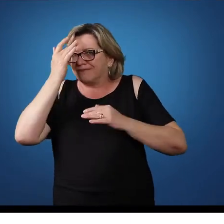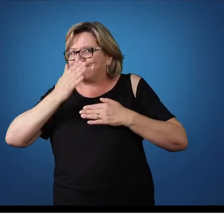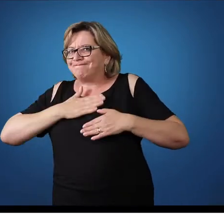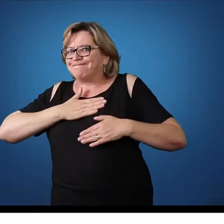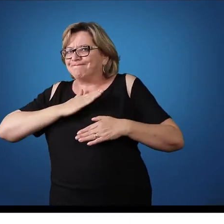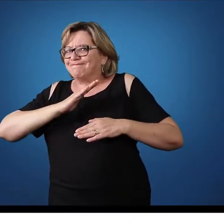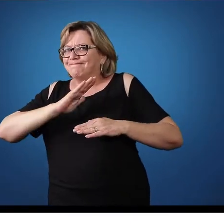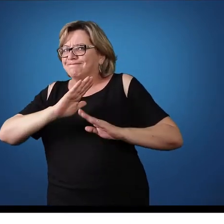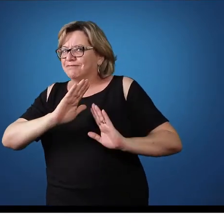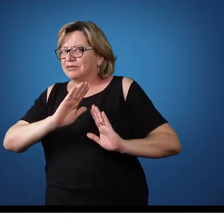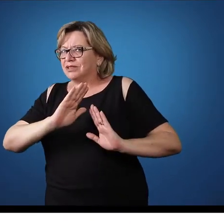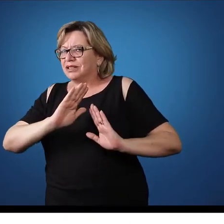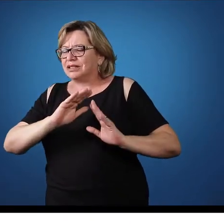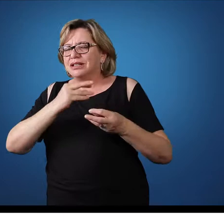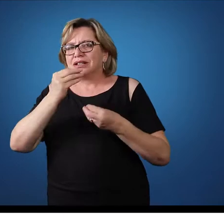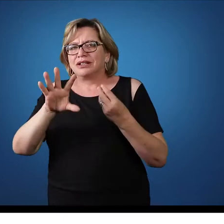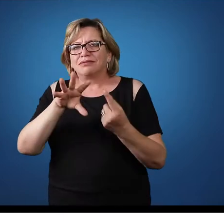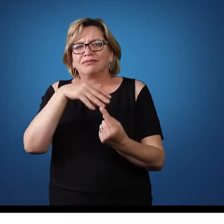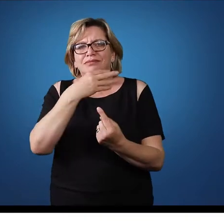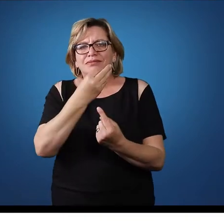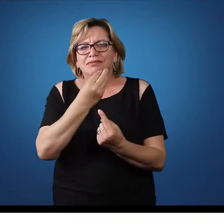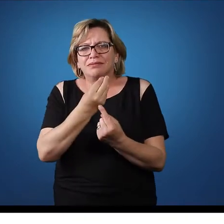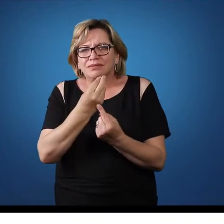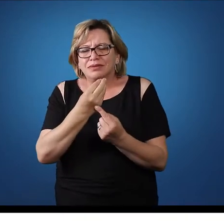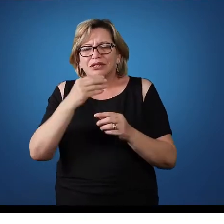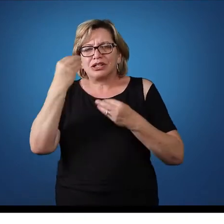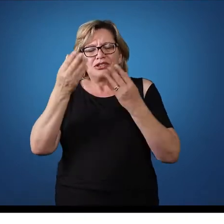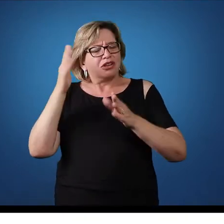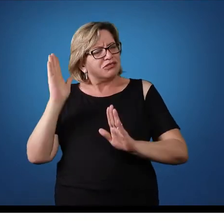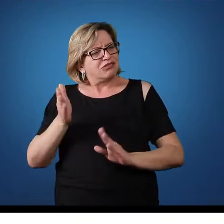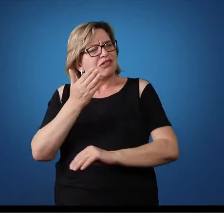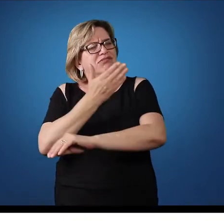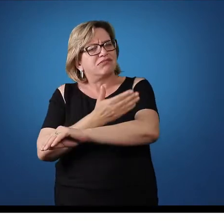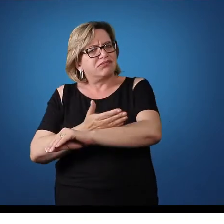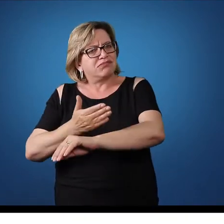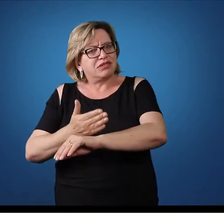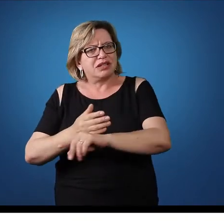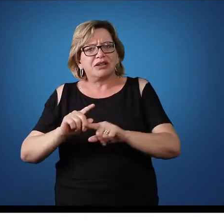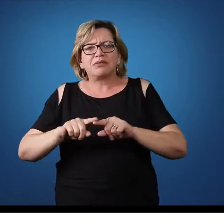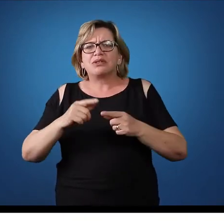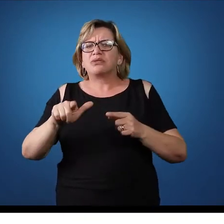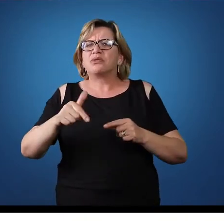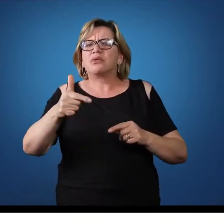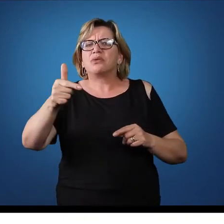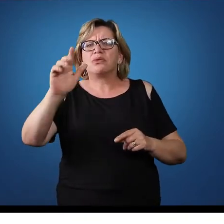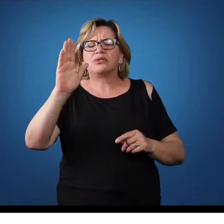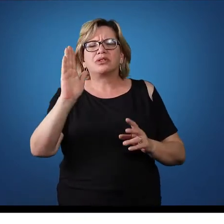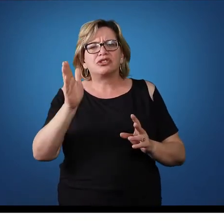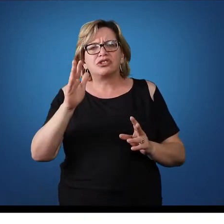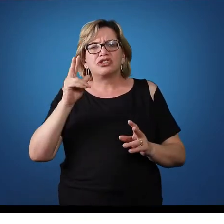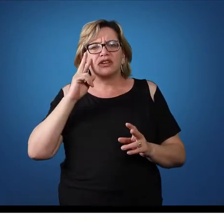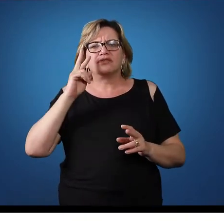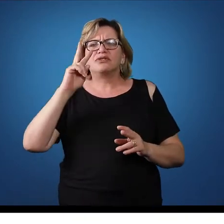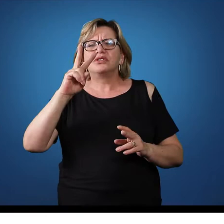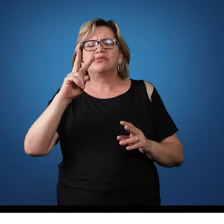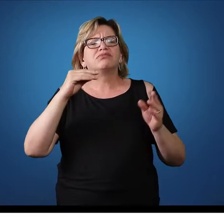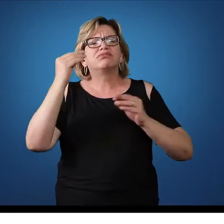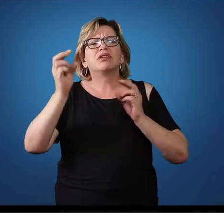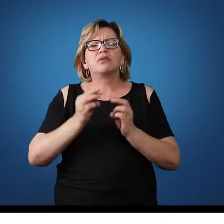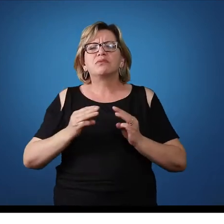arte, talvez não desse tipo, com a qual a gente já está bastante acostumado, mas com outras, como a gente viu, por exemplo, em